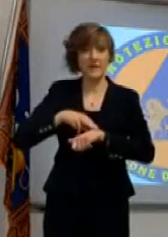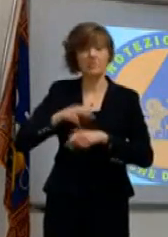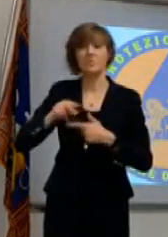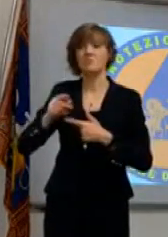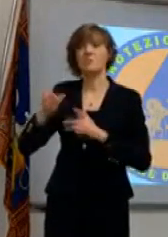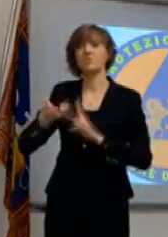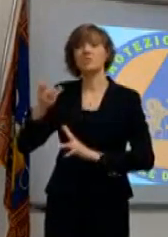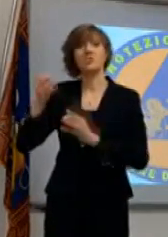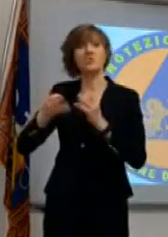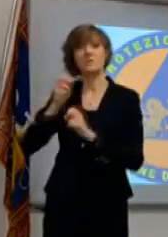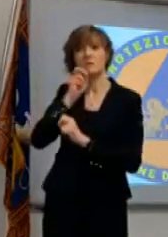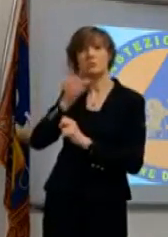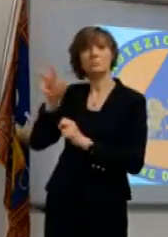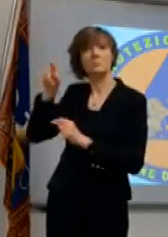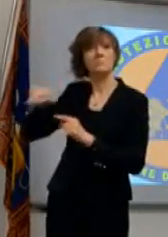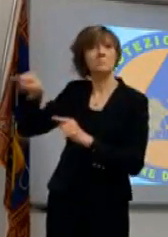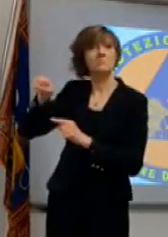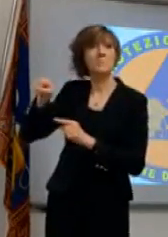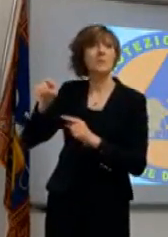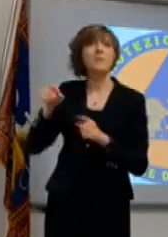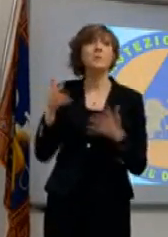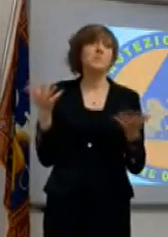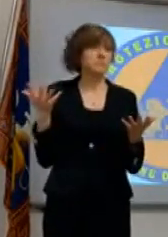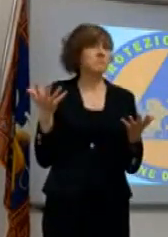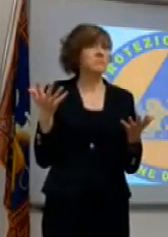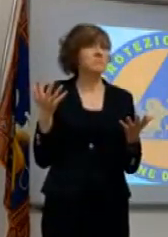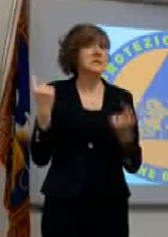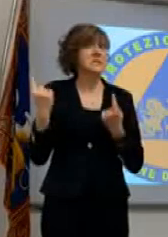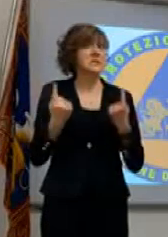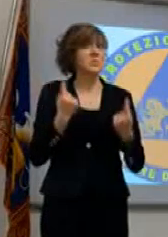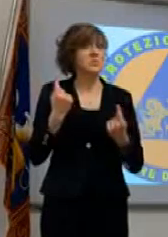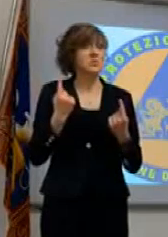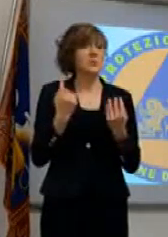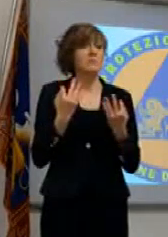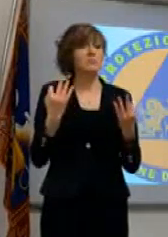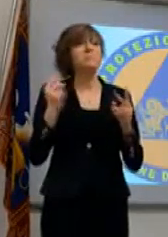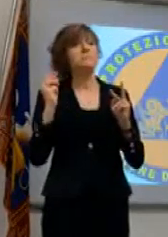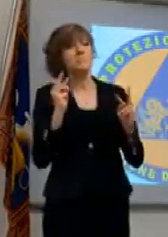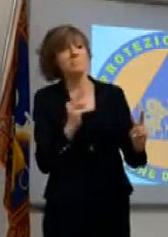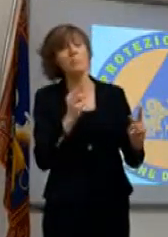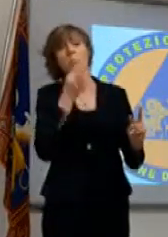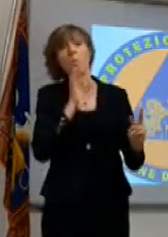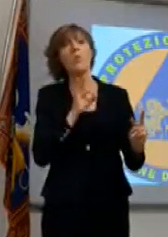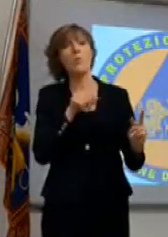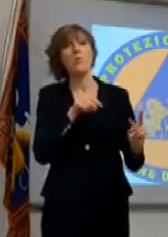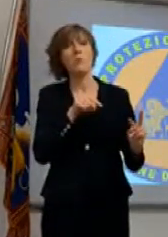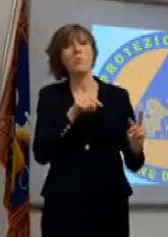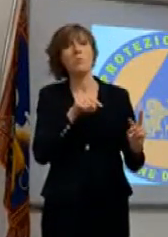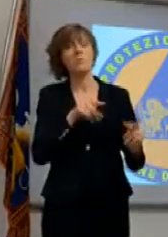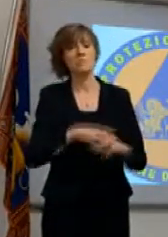all'autorità giudiziaria, quindi per mettere in totale una condizione assolute di controllare.